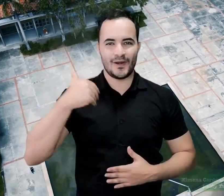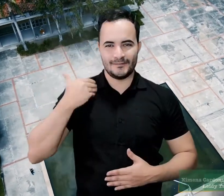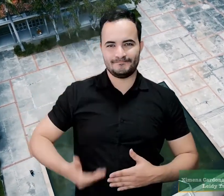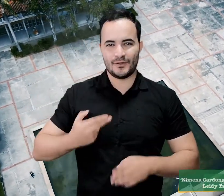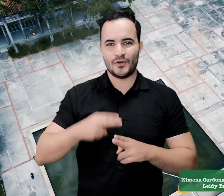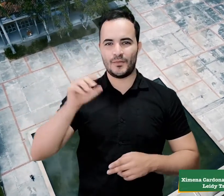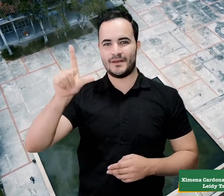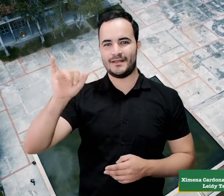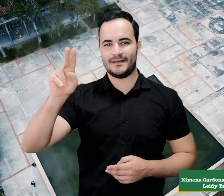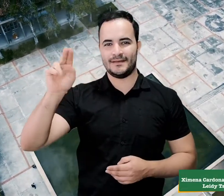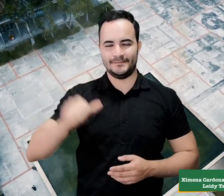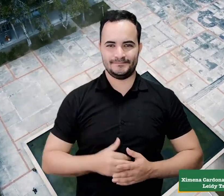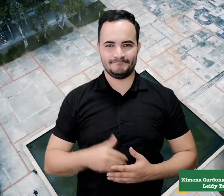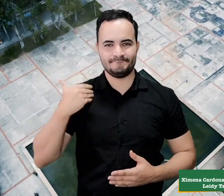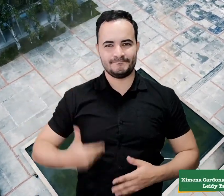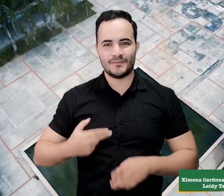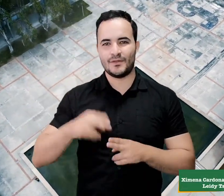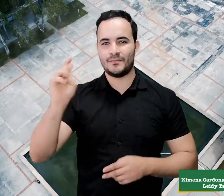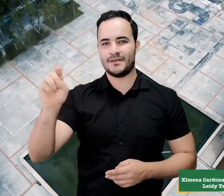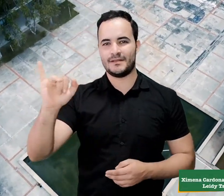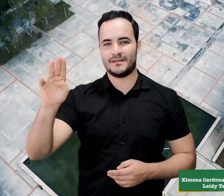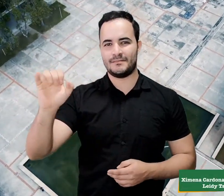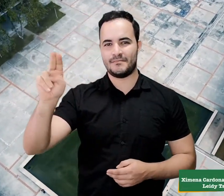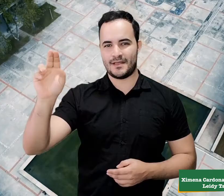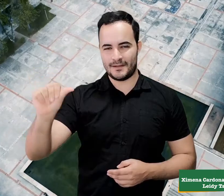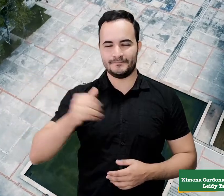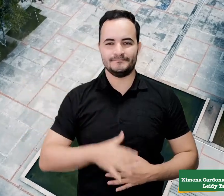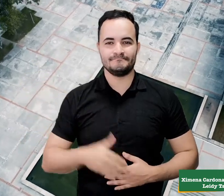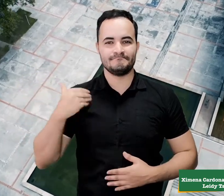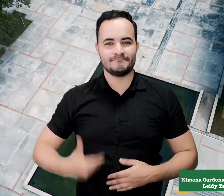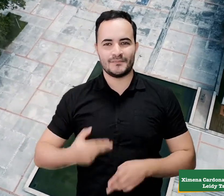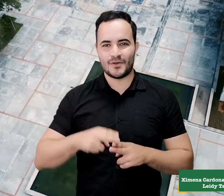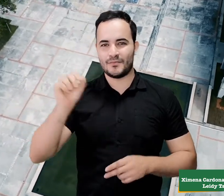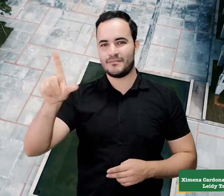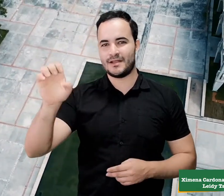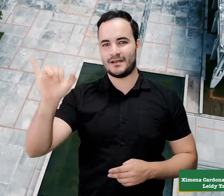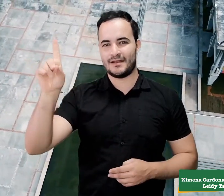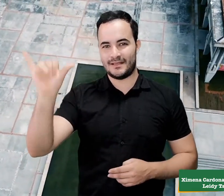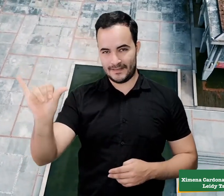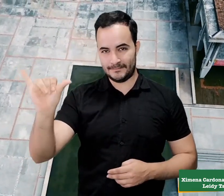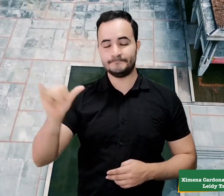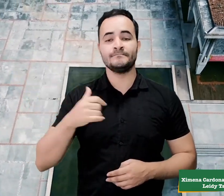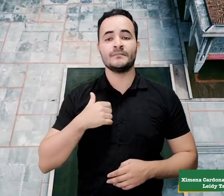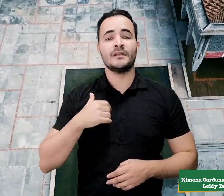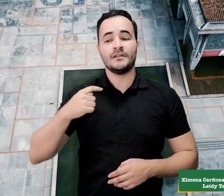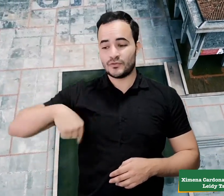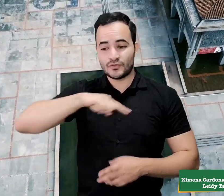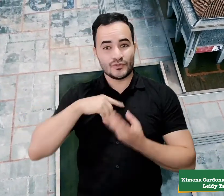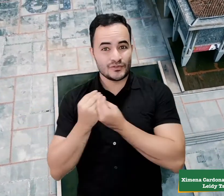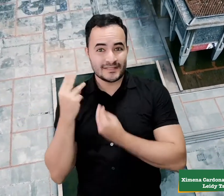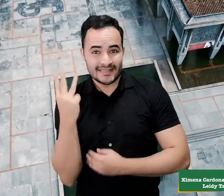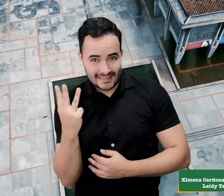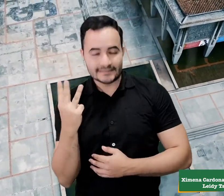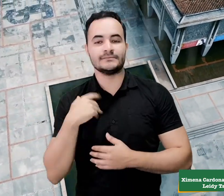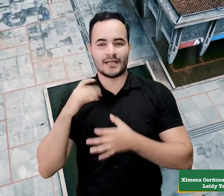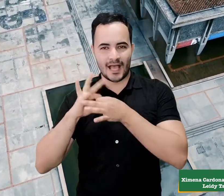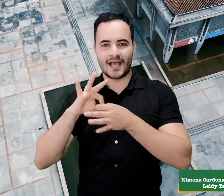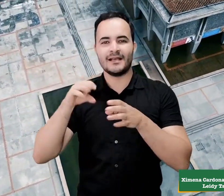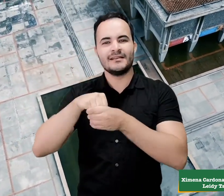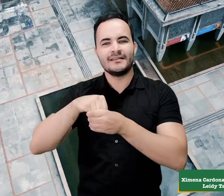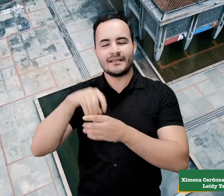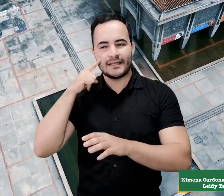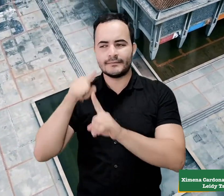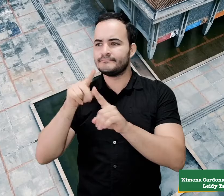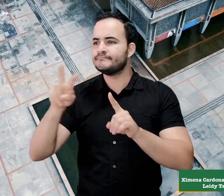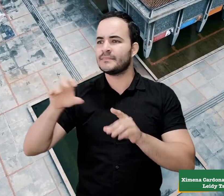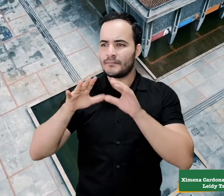Hola, mi nombre es Lina. Mi nombre es Jimena Cardona. Mi nombre es Lady Tatiana Contreras y hacemos parte del equipo de sembradoras del proyecto